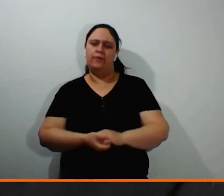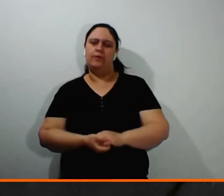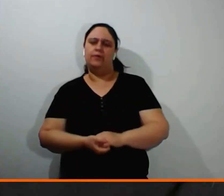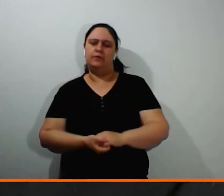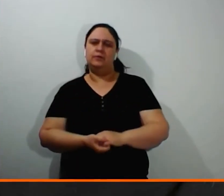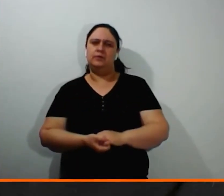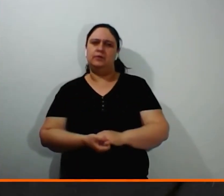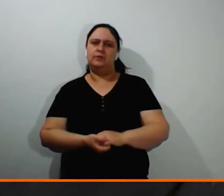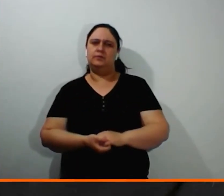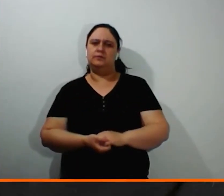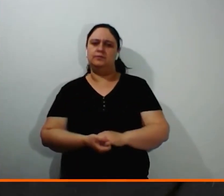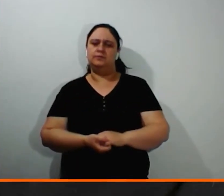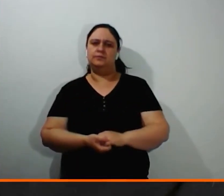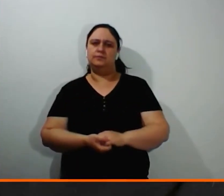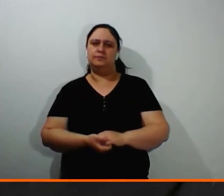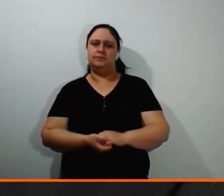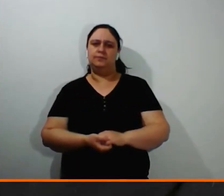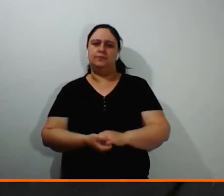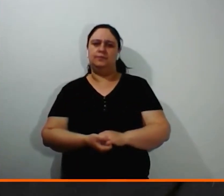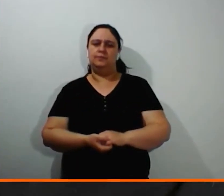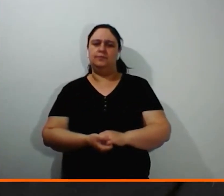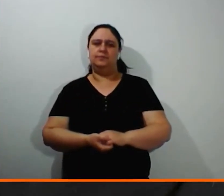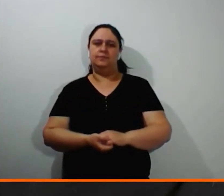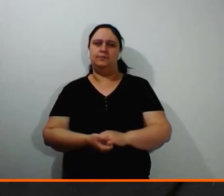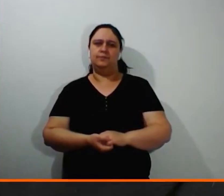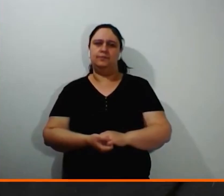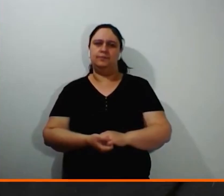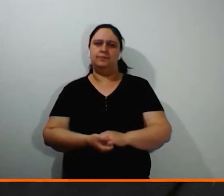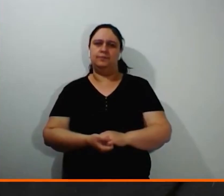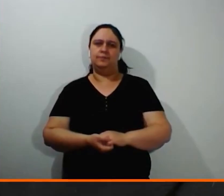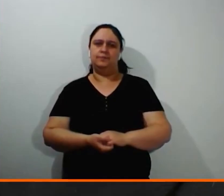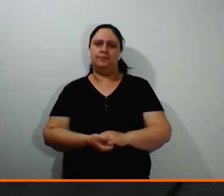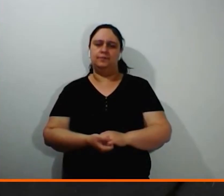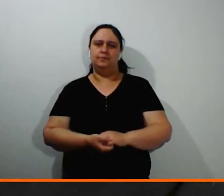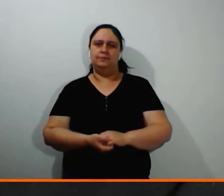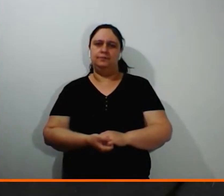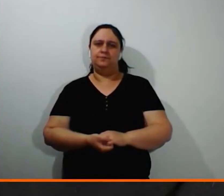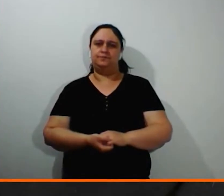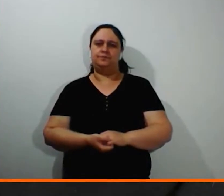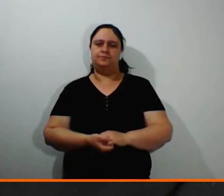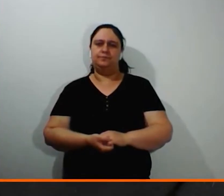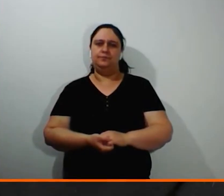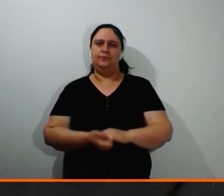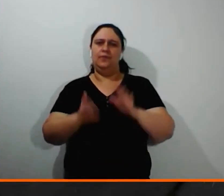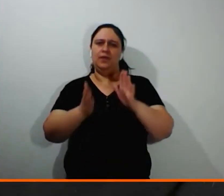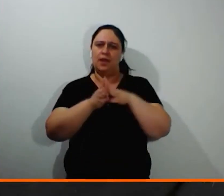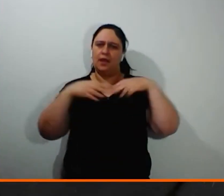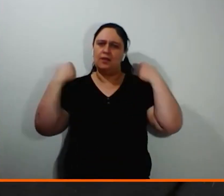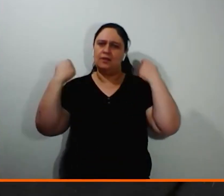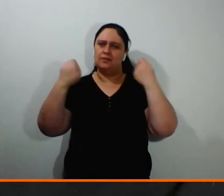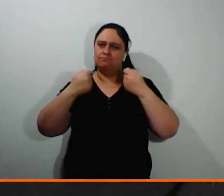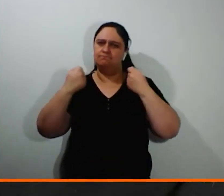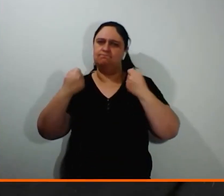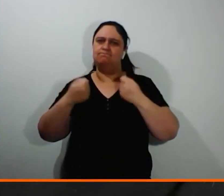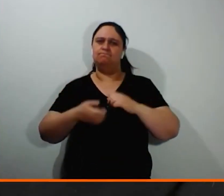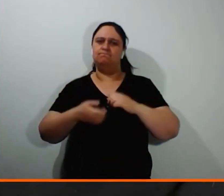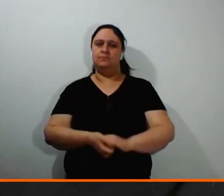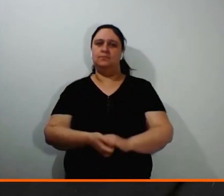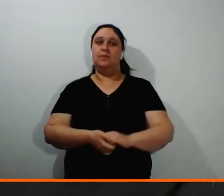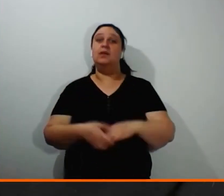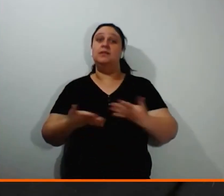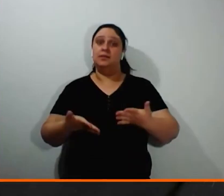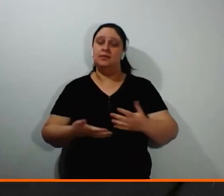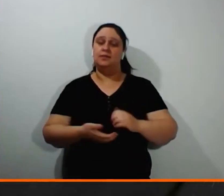moderação ou sobriedade. Aleluia! Irmãos, então vocês fiquem à vontade para